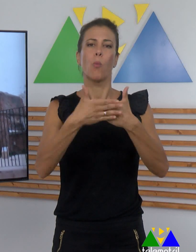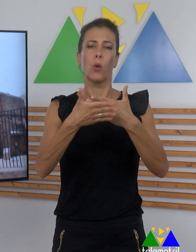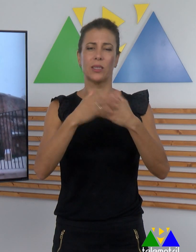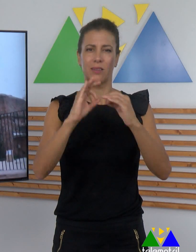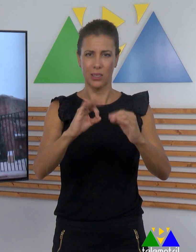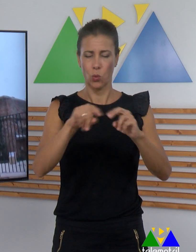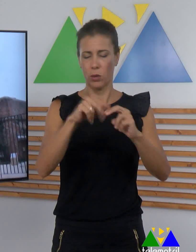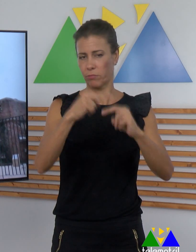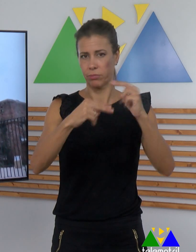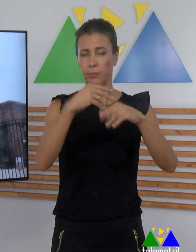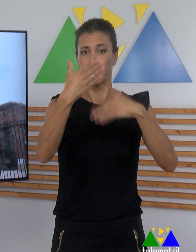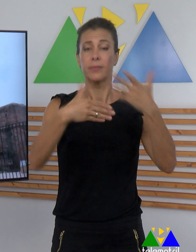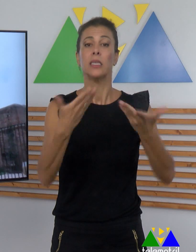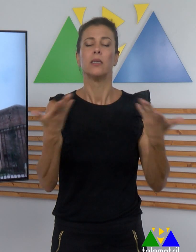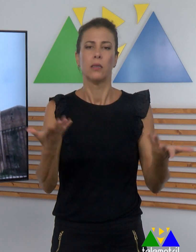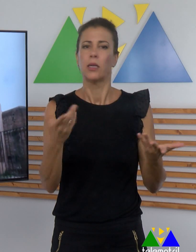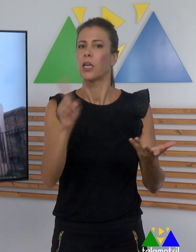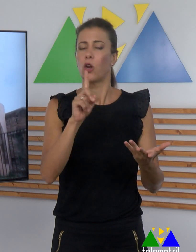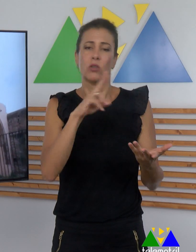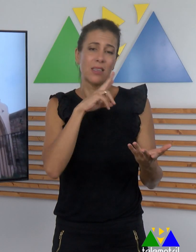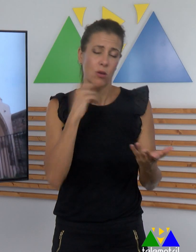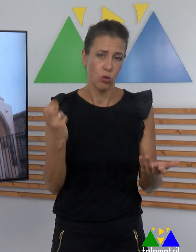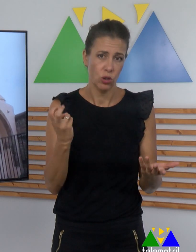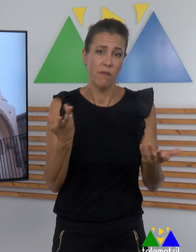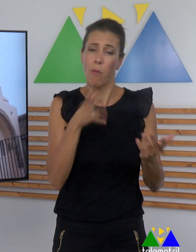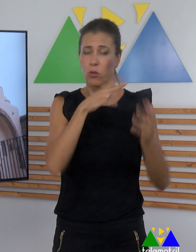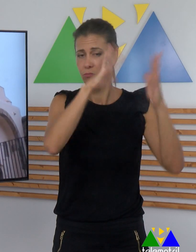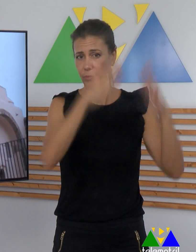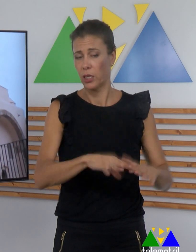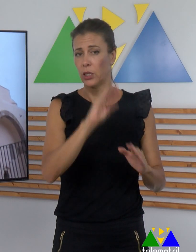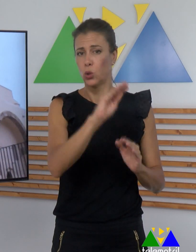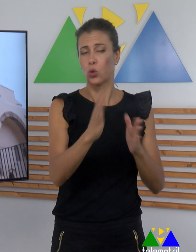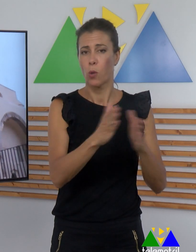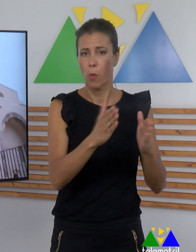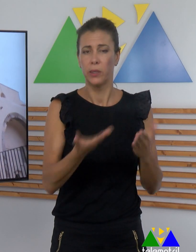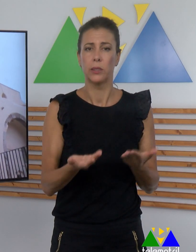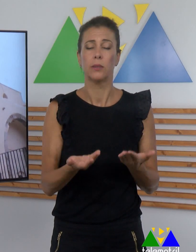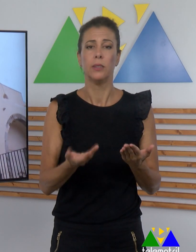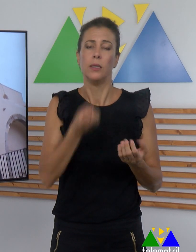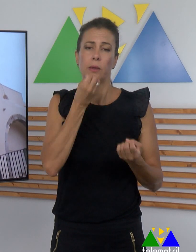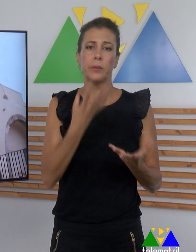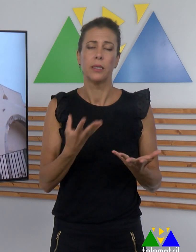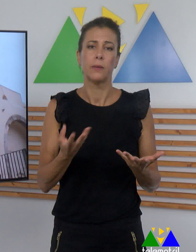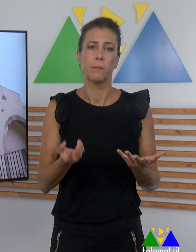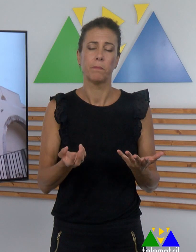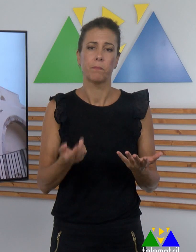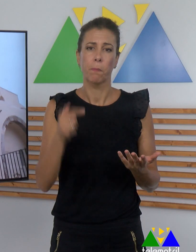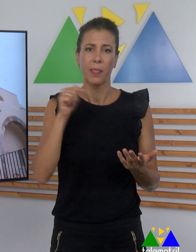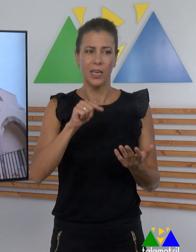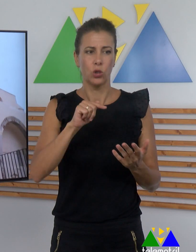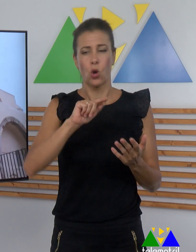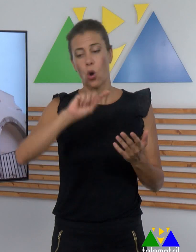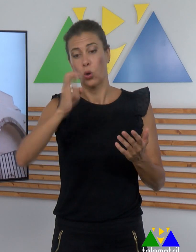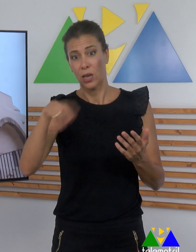tal, y que no se han conservado, se debieron derribar en su momento, y bueno, pues esto se